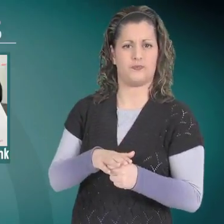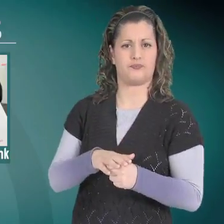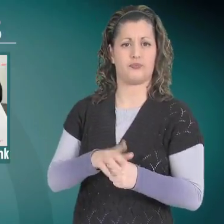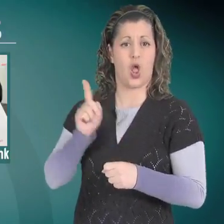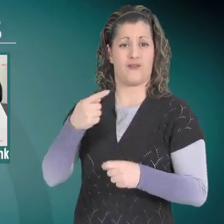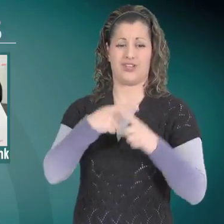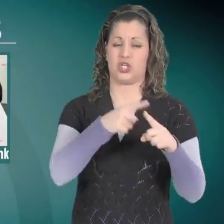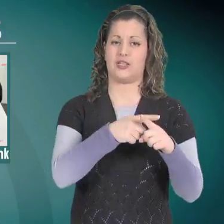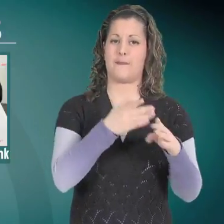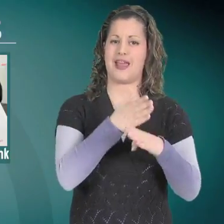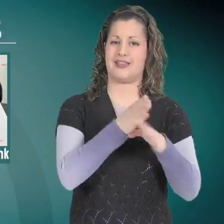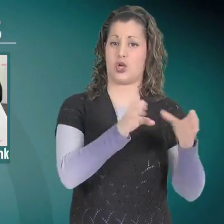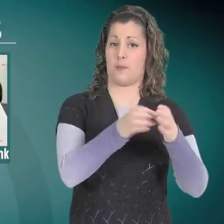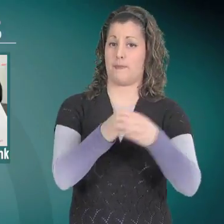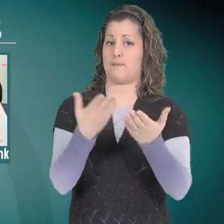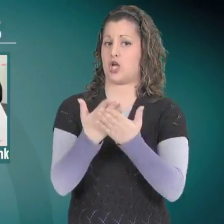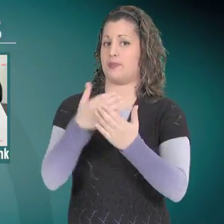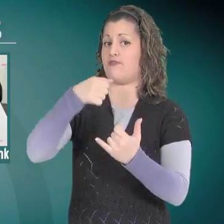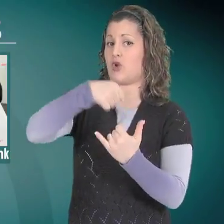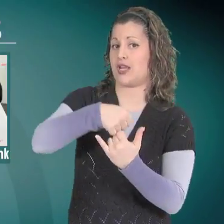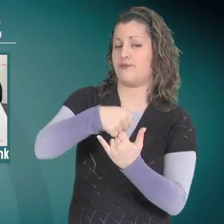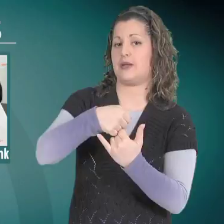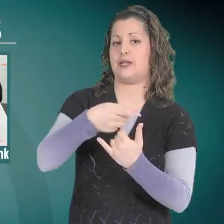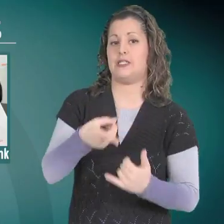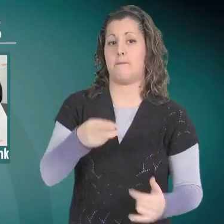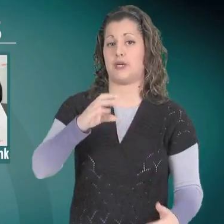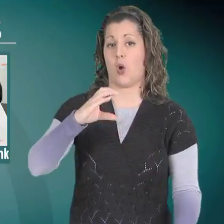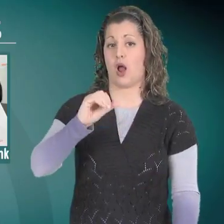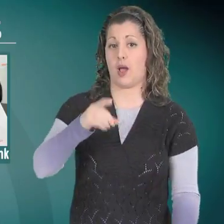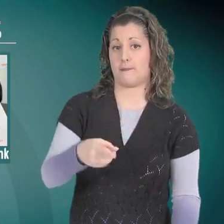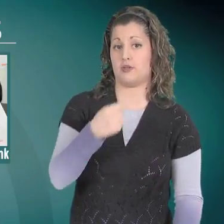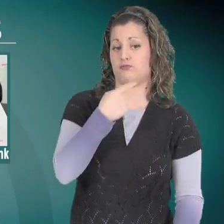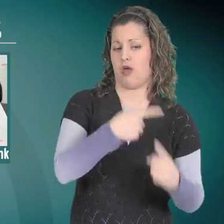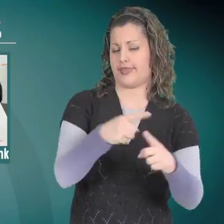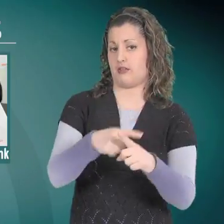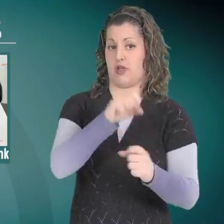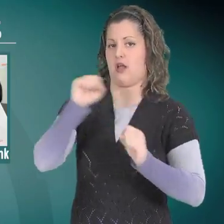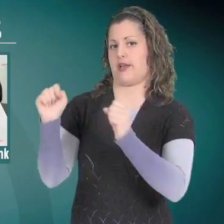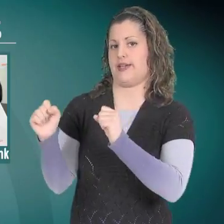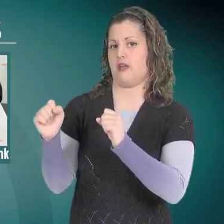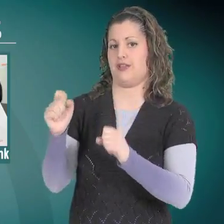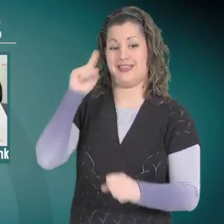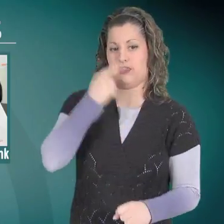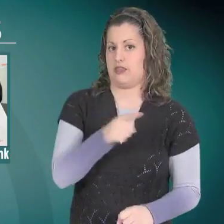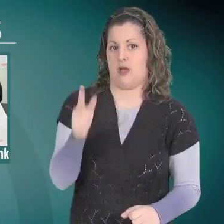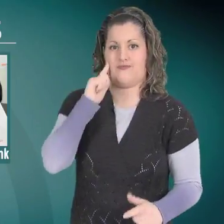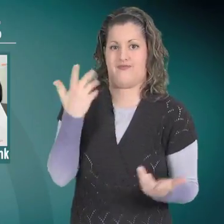wie pro infirmis prokop und viele mehr reagierten auf diese kampagne niemand wusste wer der auftraggeber dieser